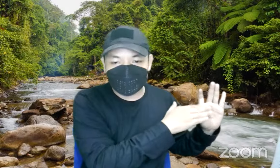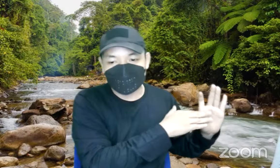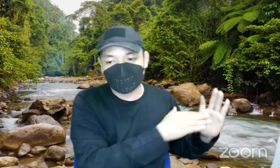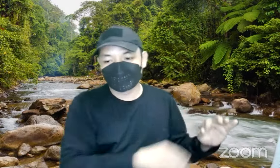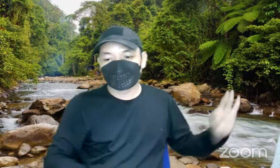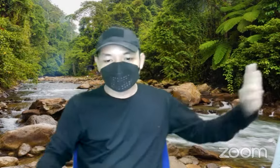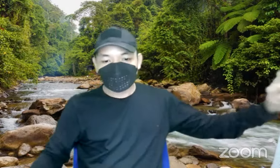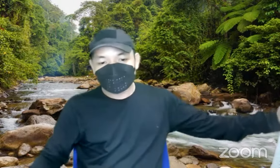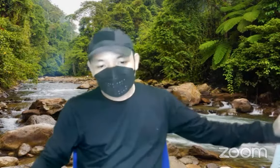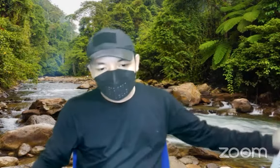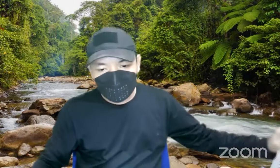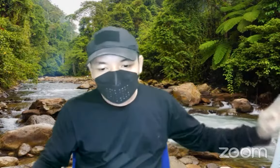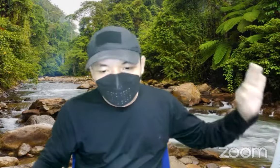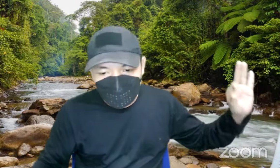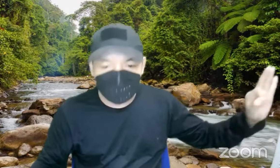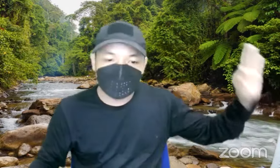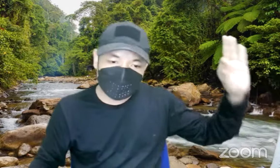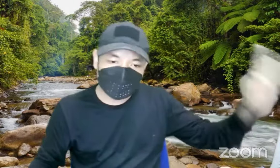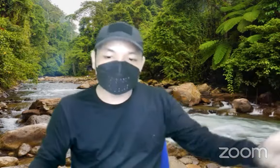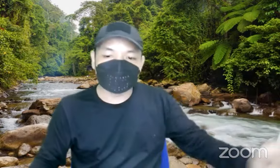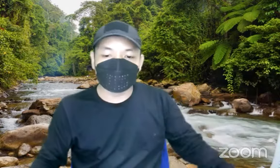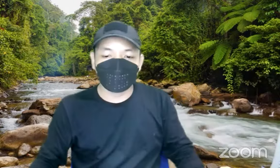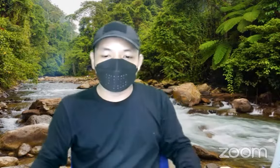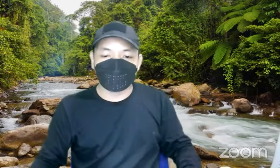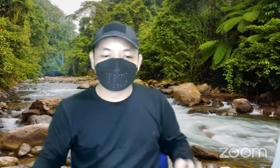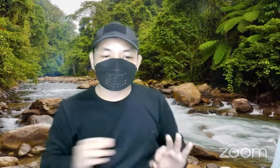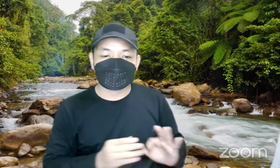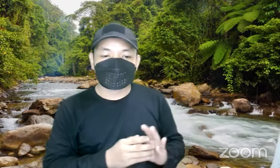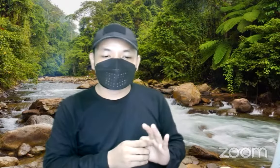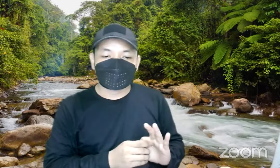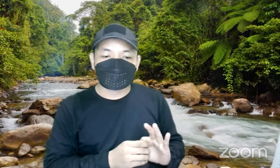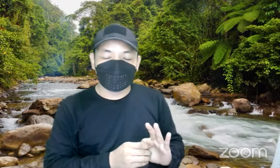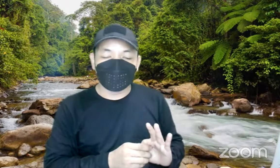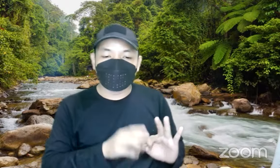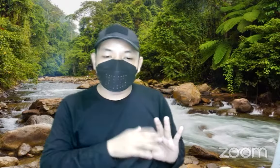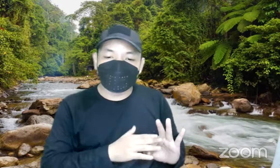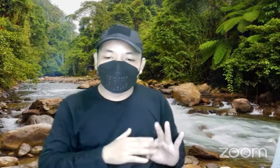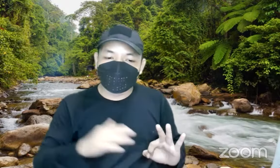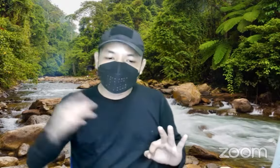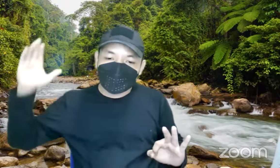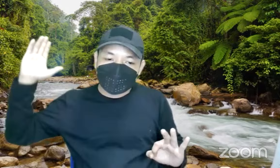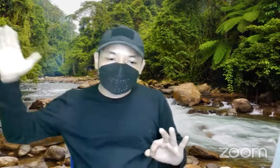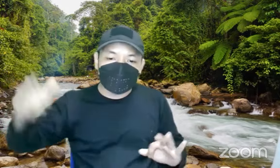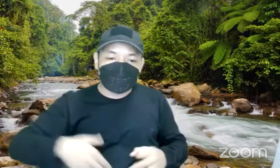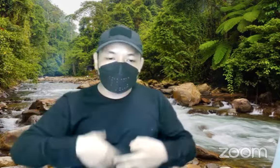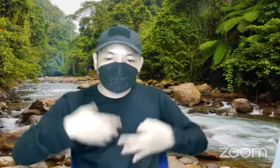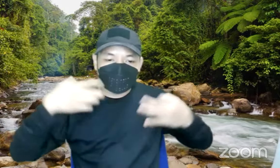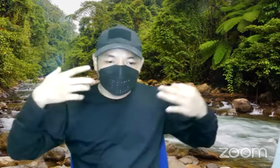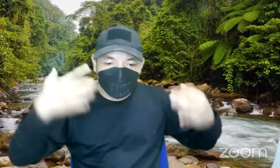င်ဖြေဖို့အဖြေစဉ်းစားထားဖို့လိုပါလေနော်နိုင်ငံတကာမှတရုတ်တောင်မှပဲသူက